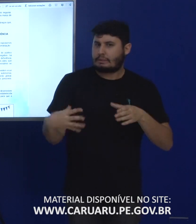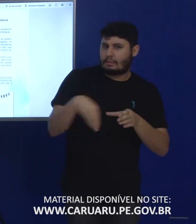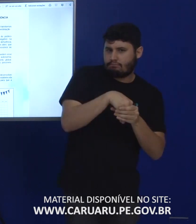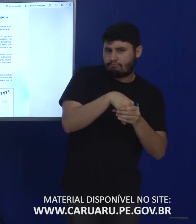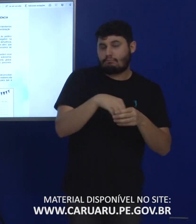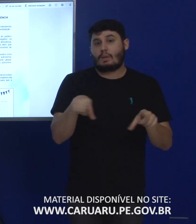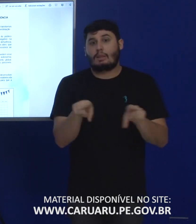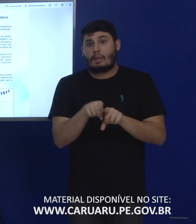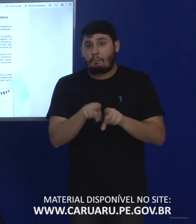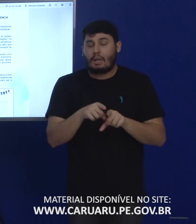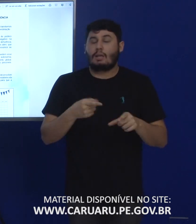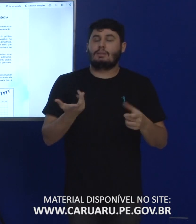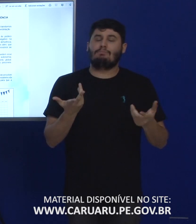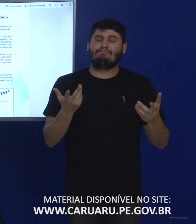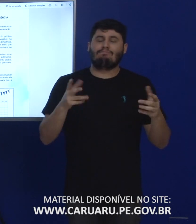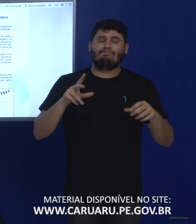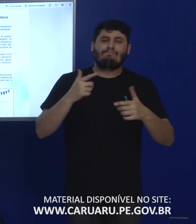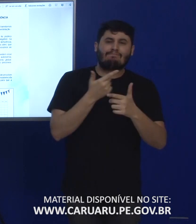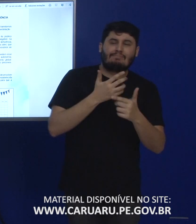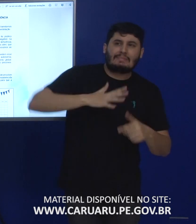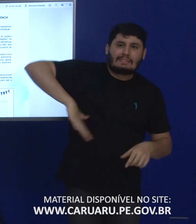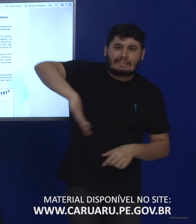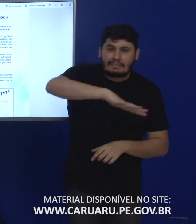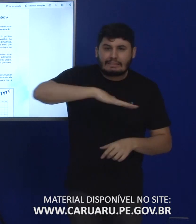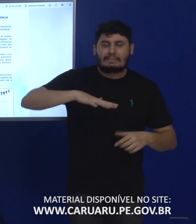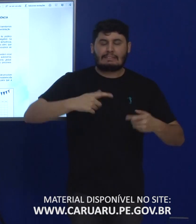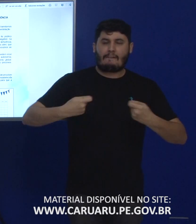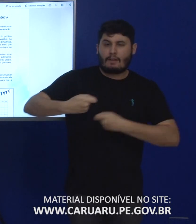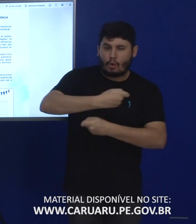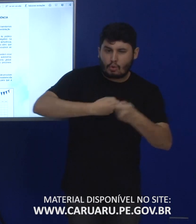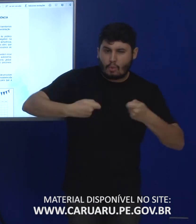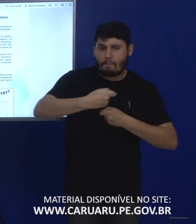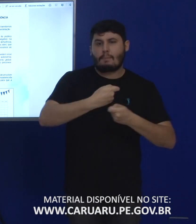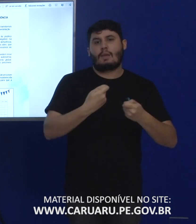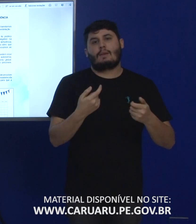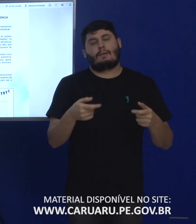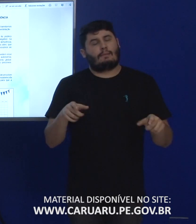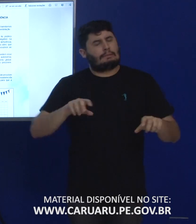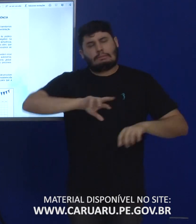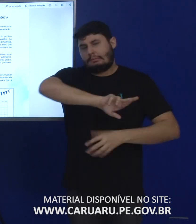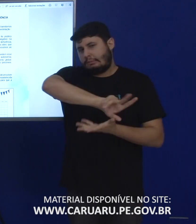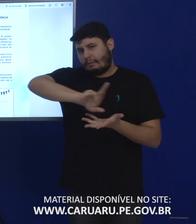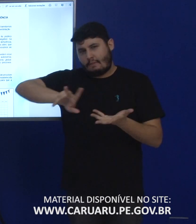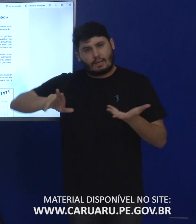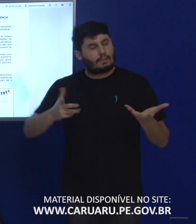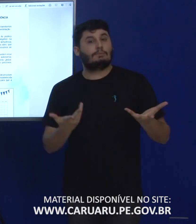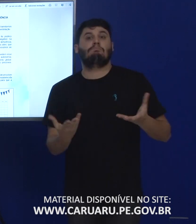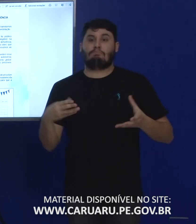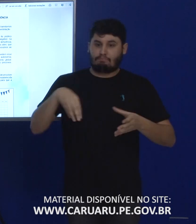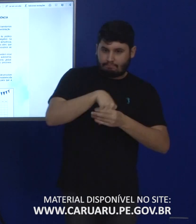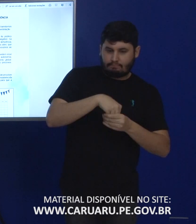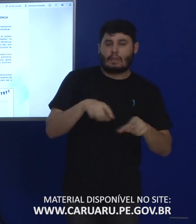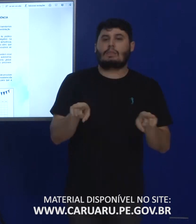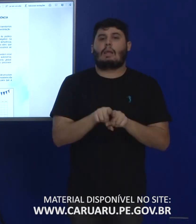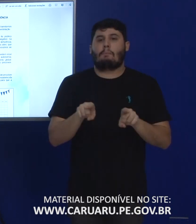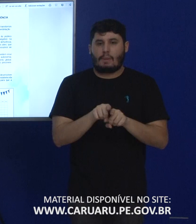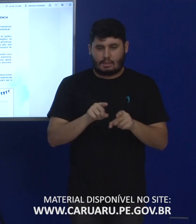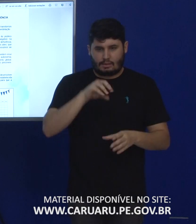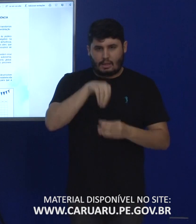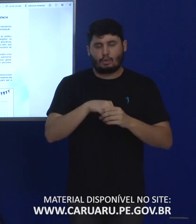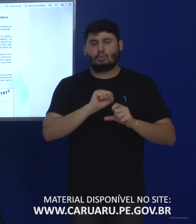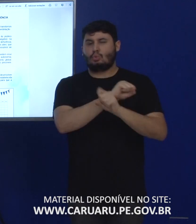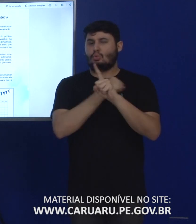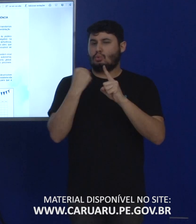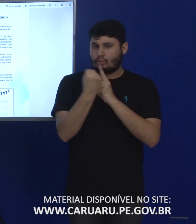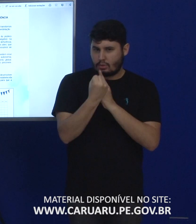financeiras e todas as outras adaptações necessárias para um momento de tanta dificuldade social. Então,